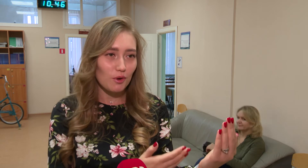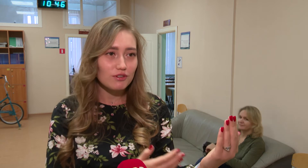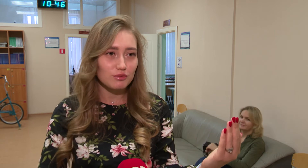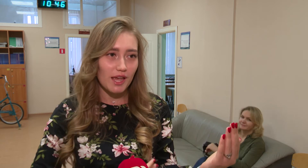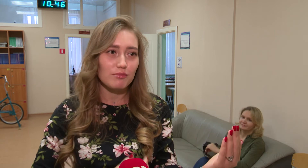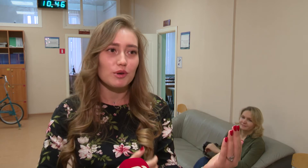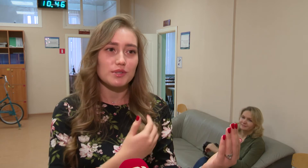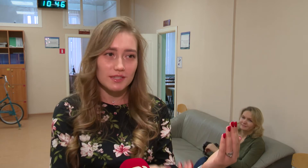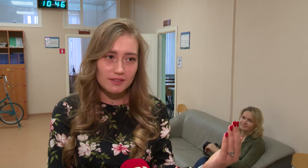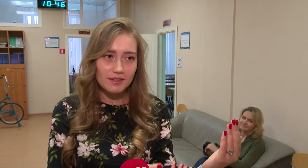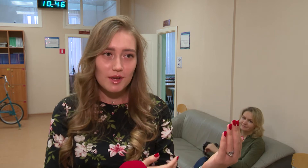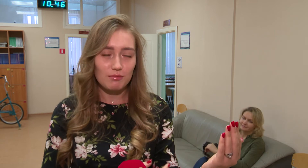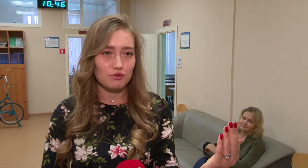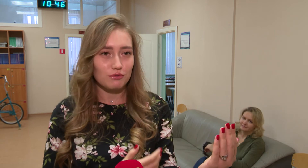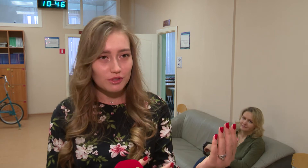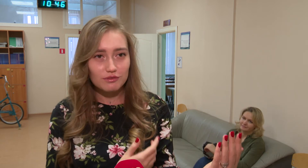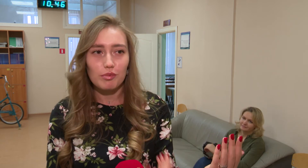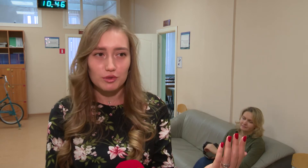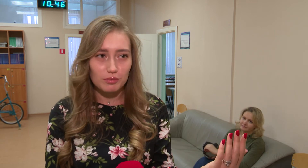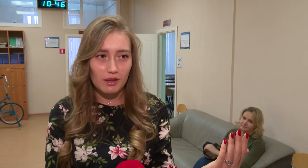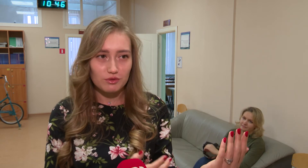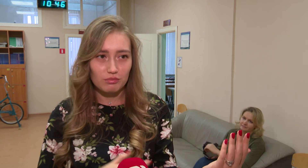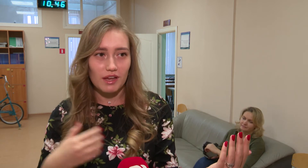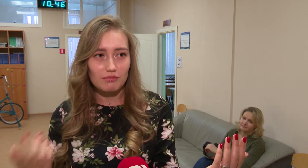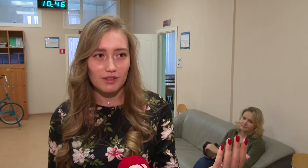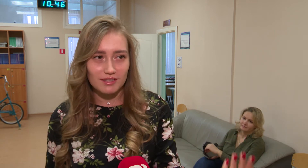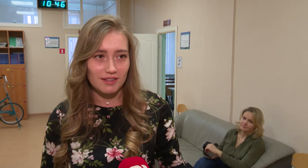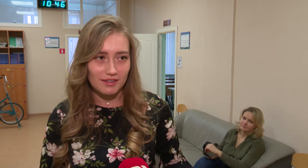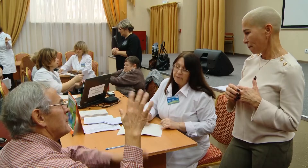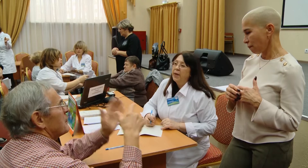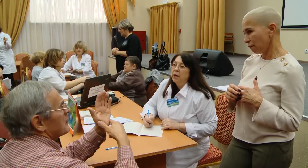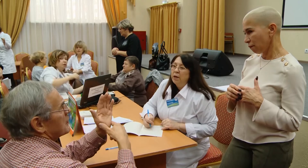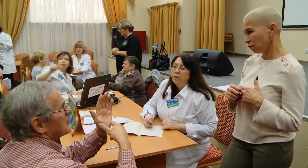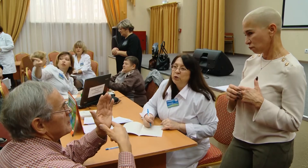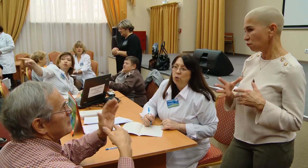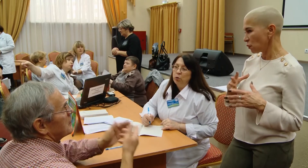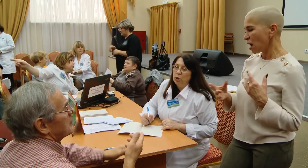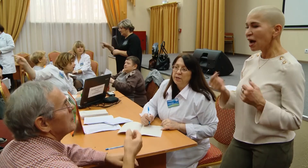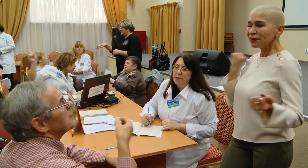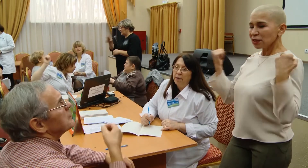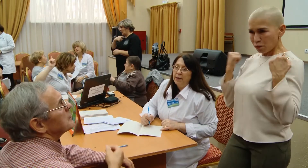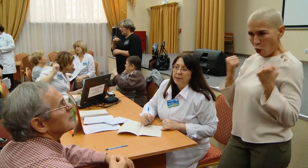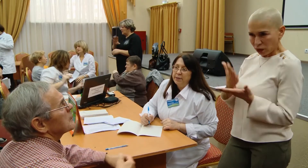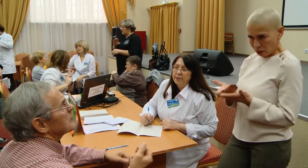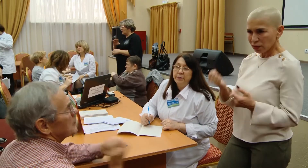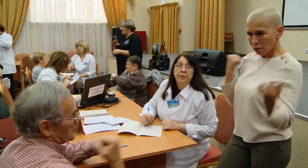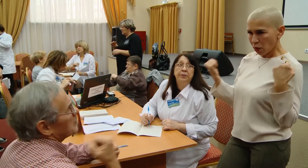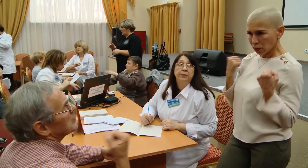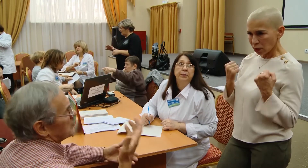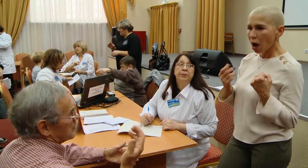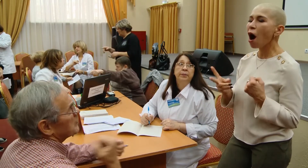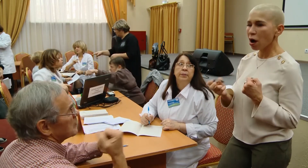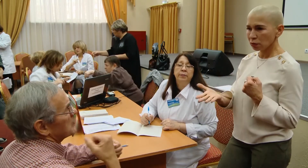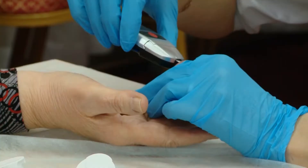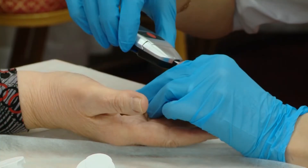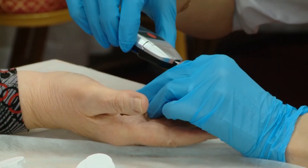надо глухого, чтобы я ему объяснила, может, у него какие-то вопросы появятся, чтобы я его могла задать. В Удмуртии сегодня на учете больше 2000 глухих. Им